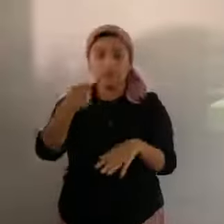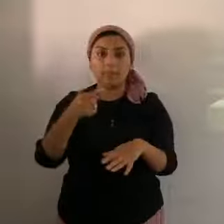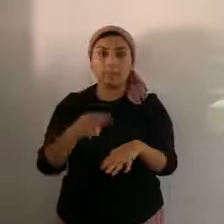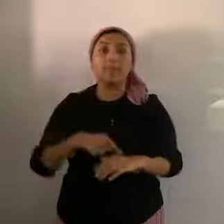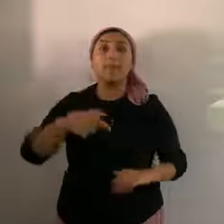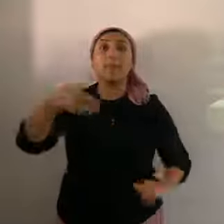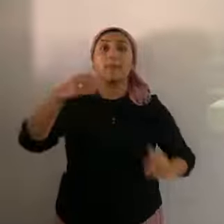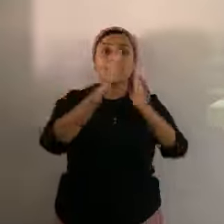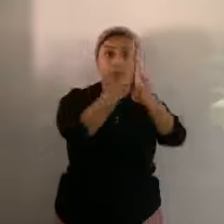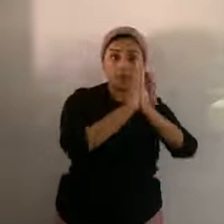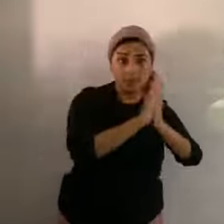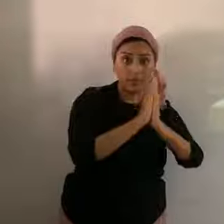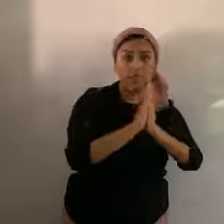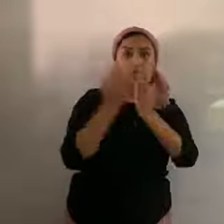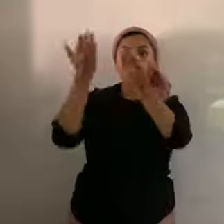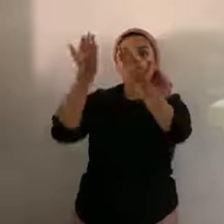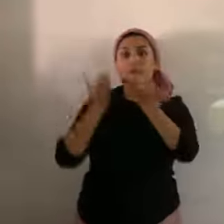Amén.